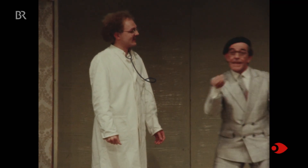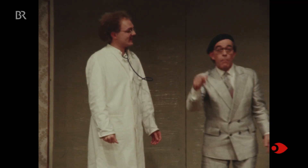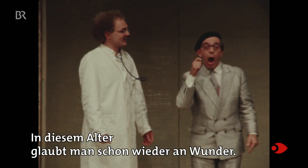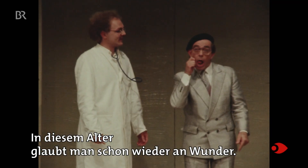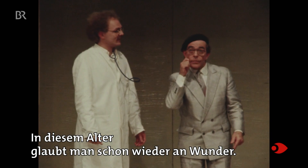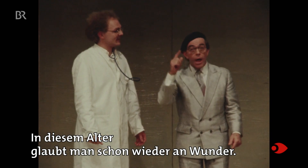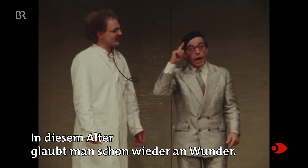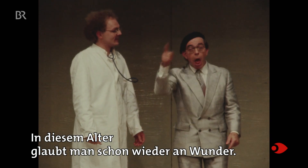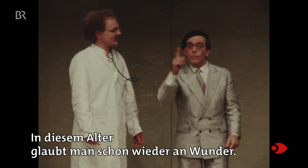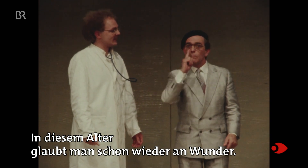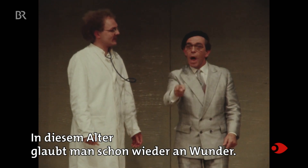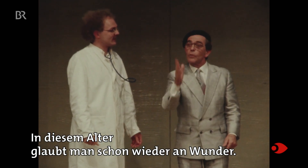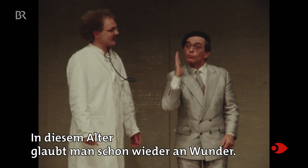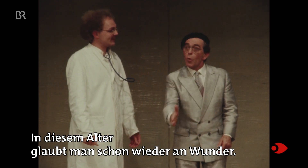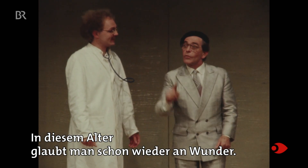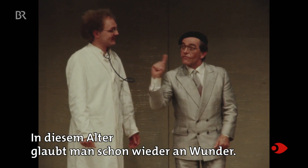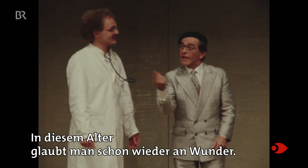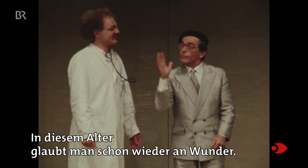In diesem Alter glaubt man schon wieder an Wunder.